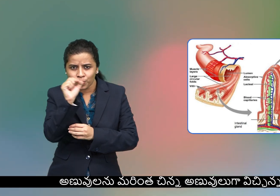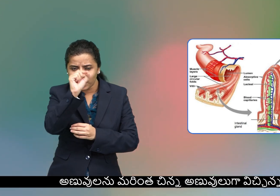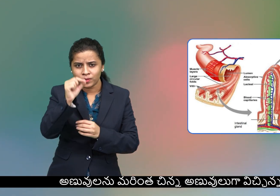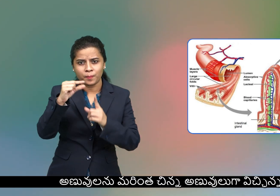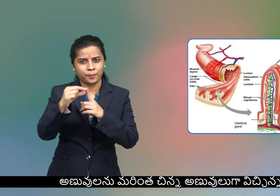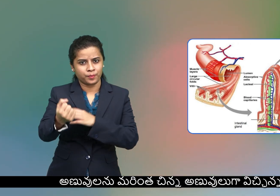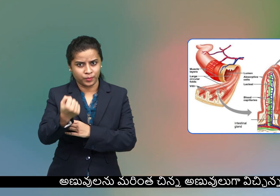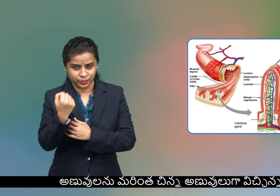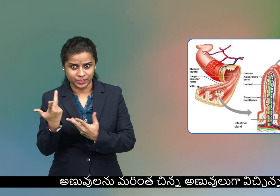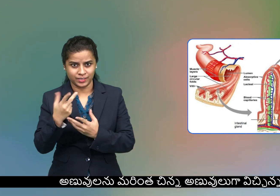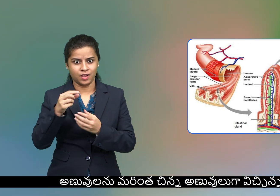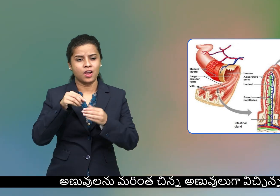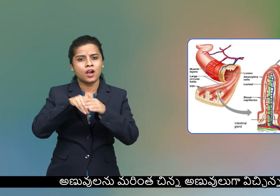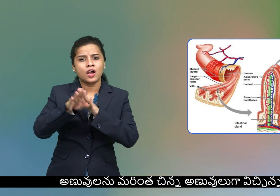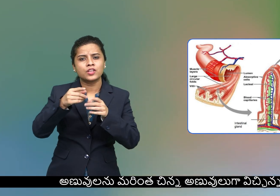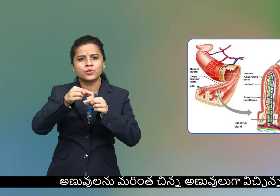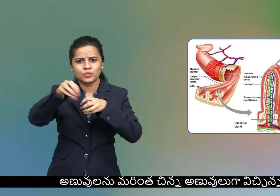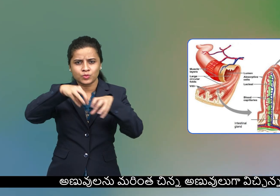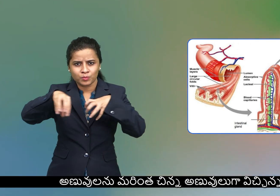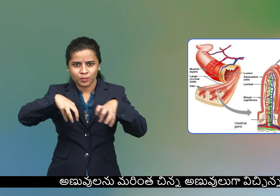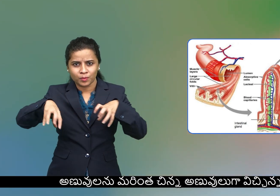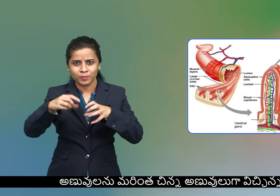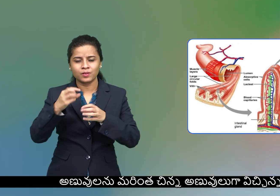అణువులను మరింత చిన్న అణువులుగా విచ్ఛిన్నం చేస్తుంది.